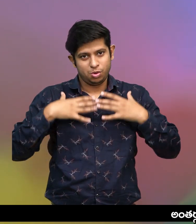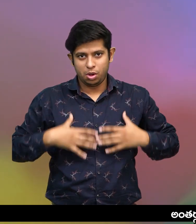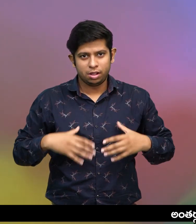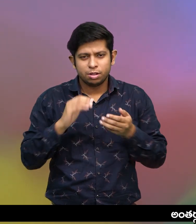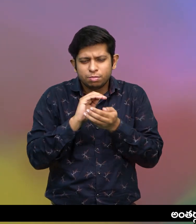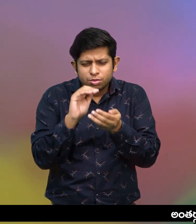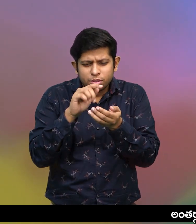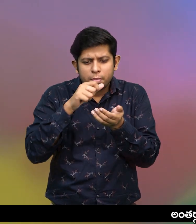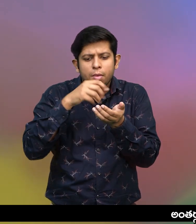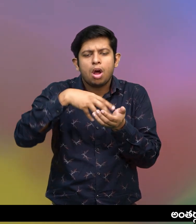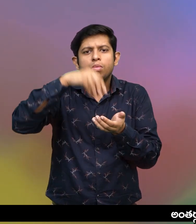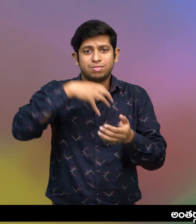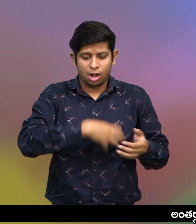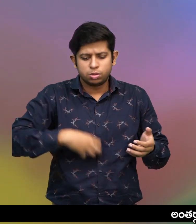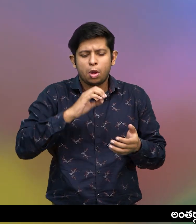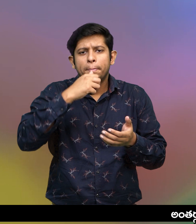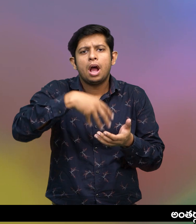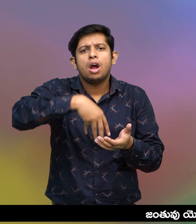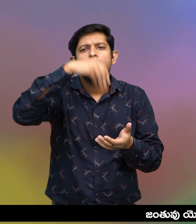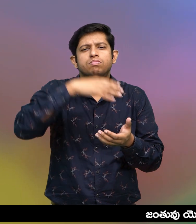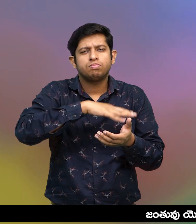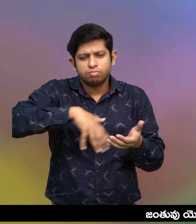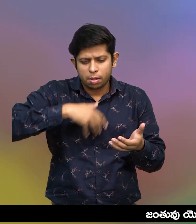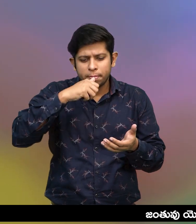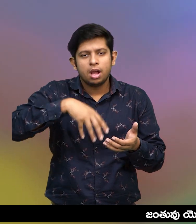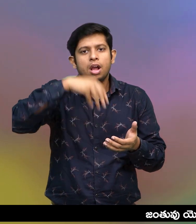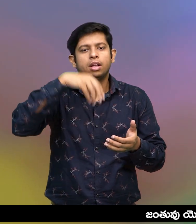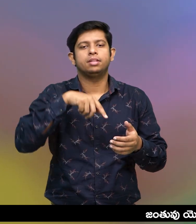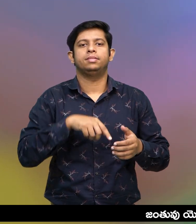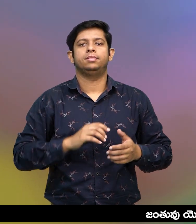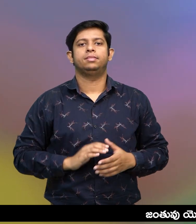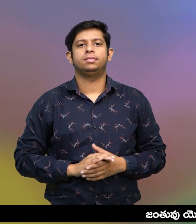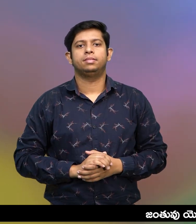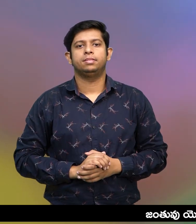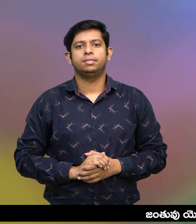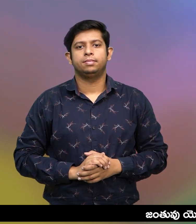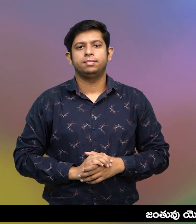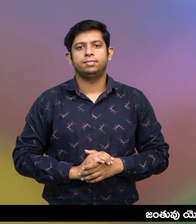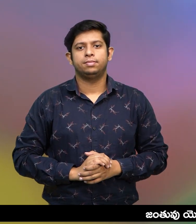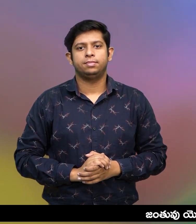అంతర్గత అవయవాలను కలిగి ఉన్న జంతువు యొక్క ద్రవంతో నిండిన శరీర కుహరం.